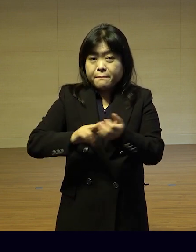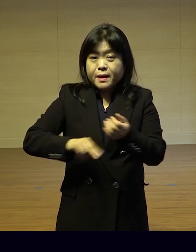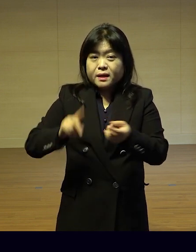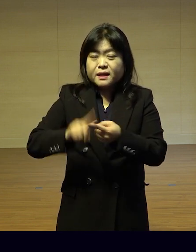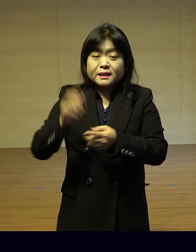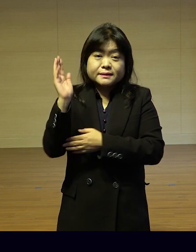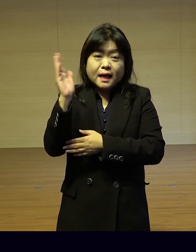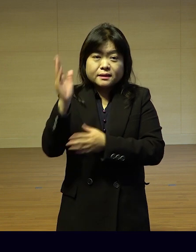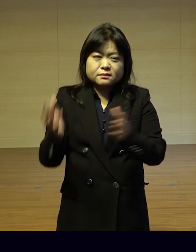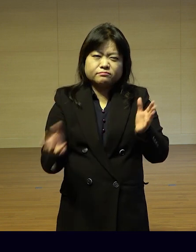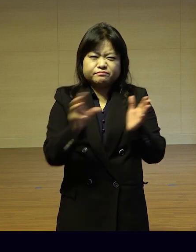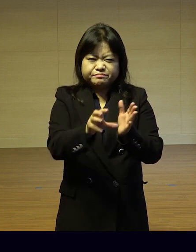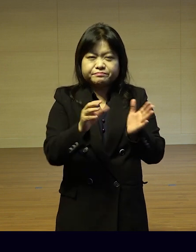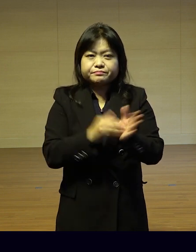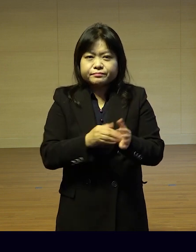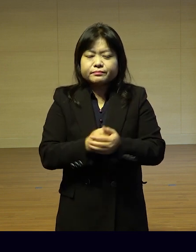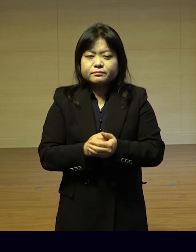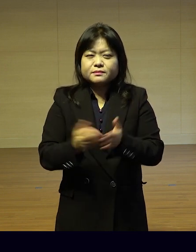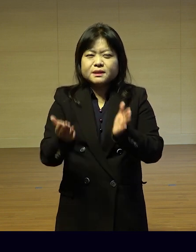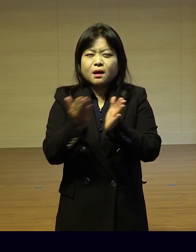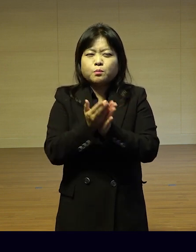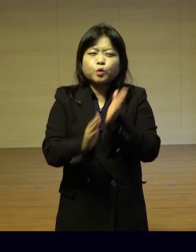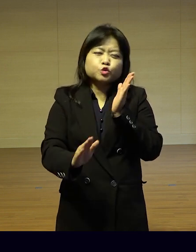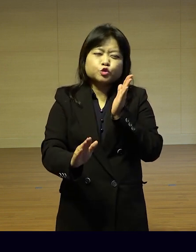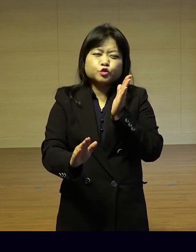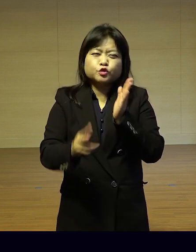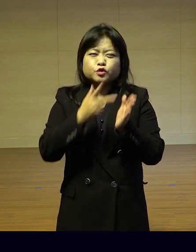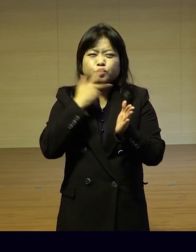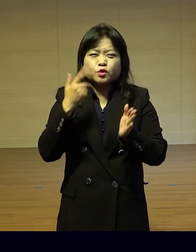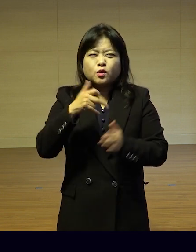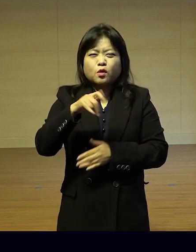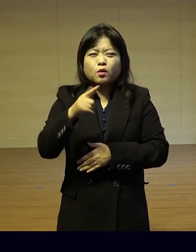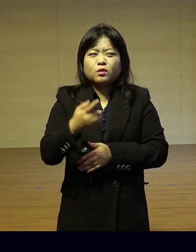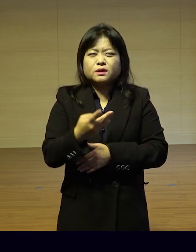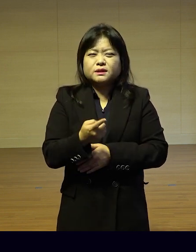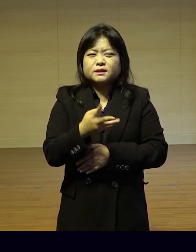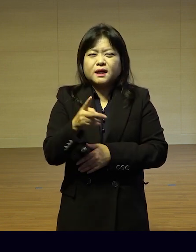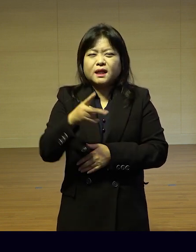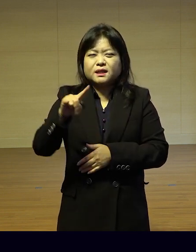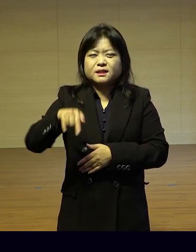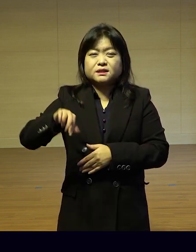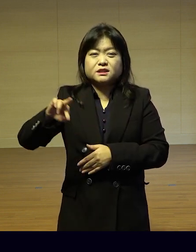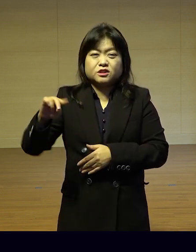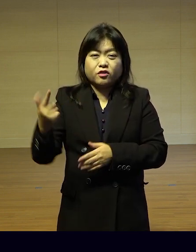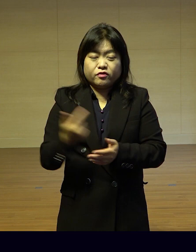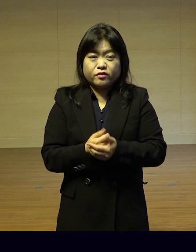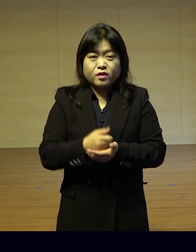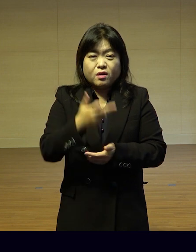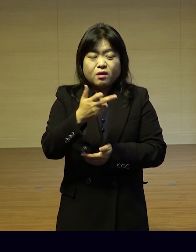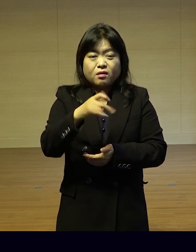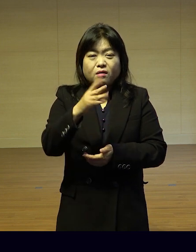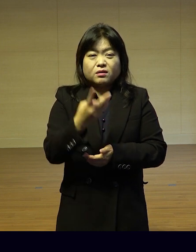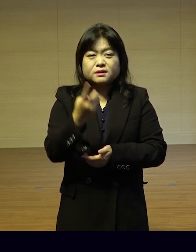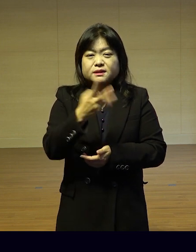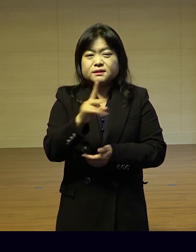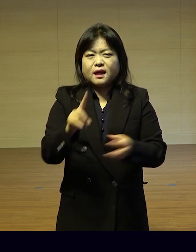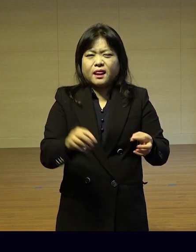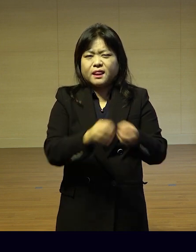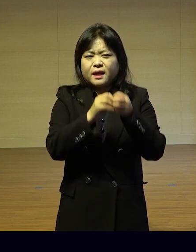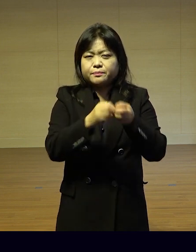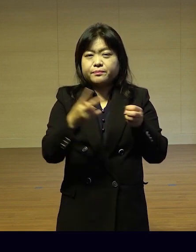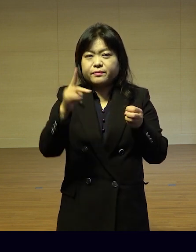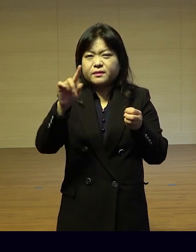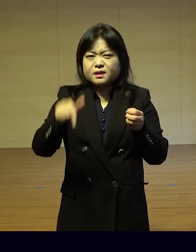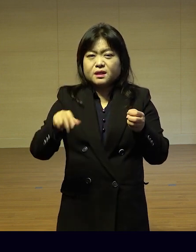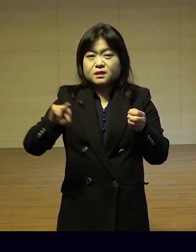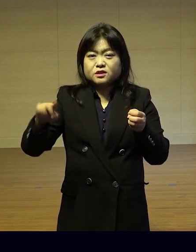참고하시라고 언급을 해놨습니다. 그래서 모순은 영어로는 컨트라딕션이죠. 컨트라는 대립된다 이런 말이고,